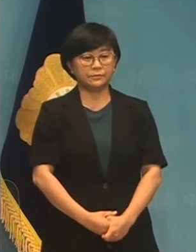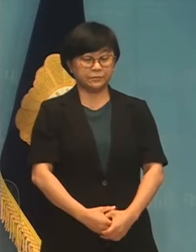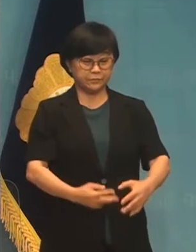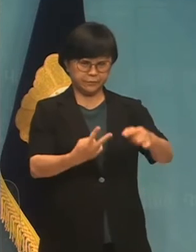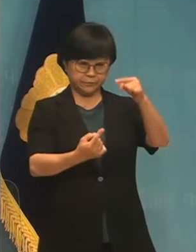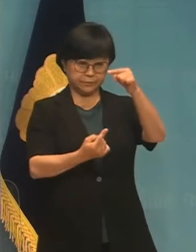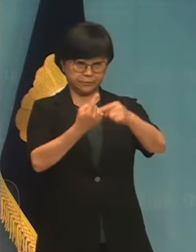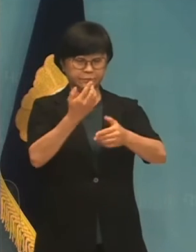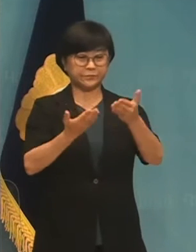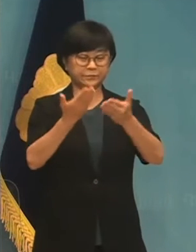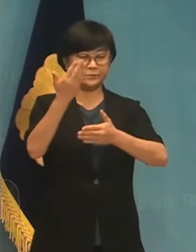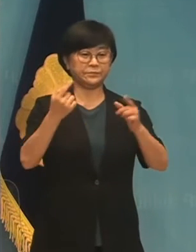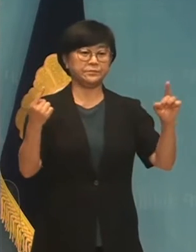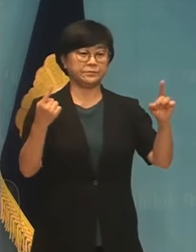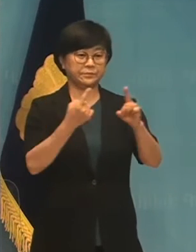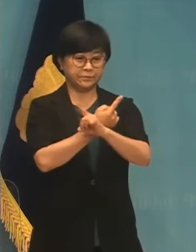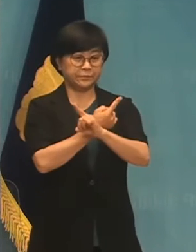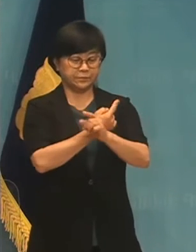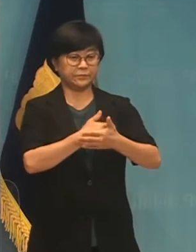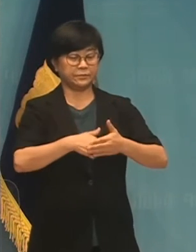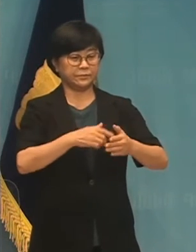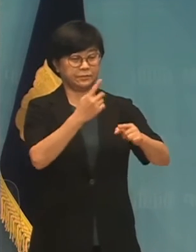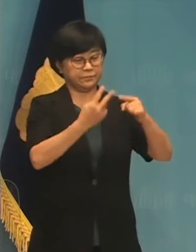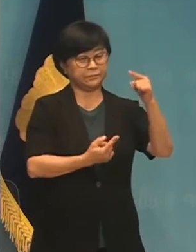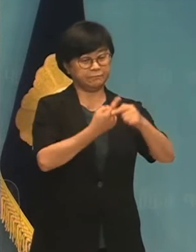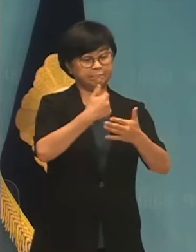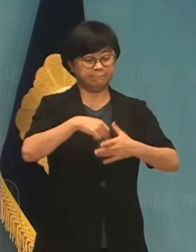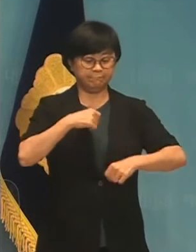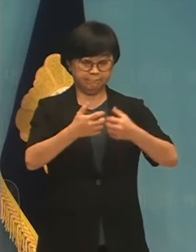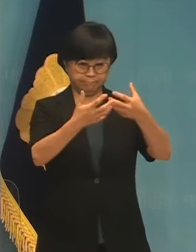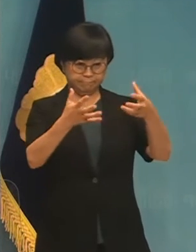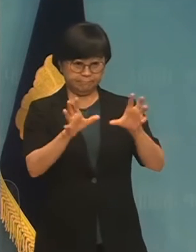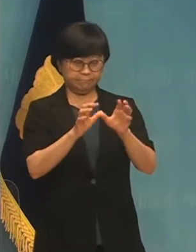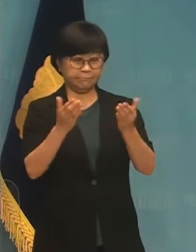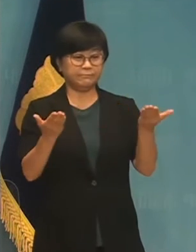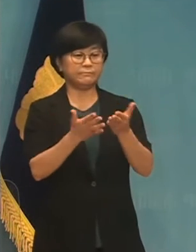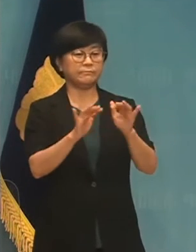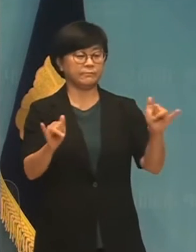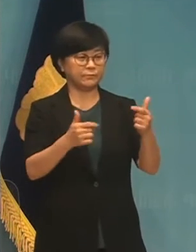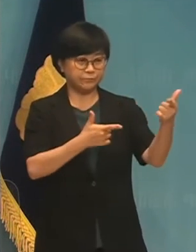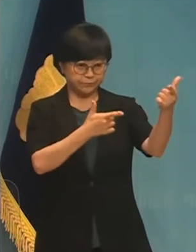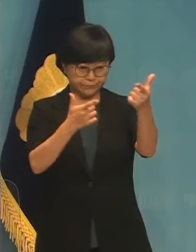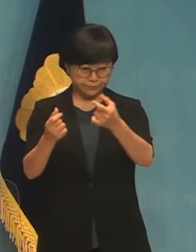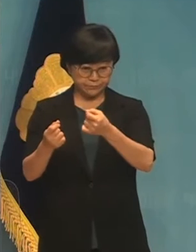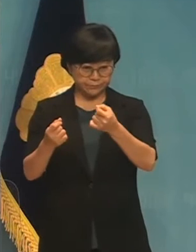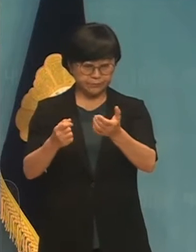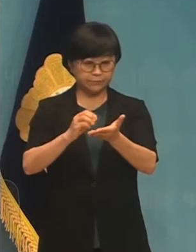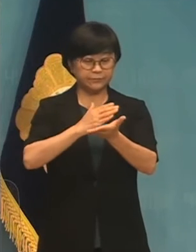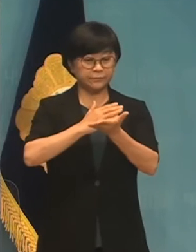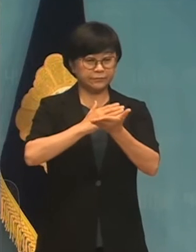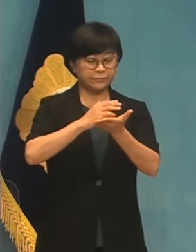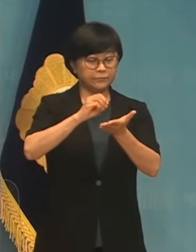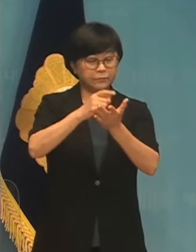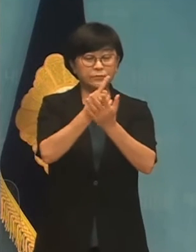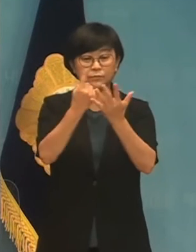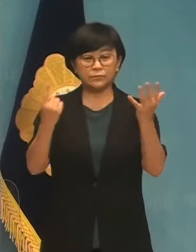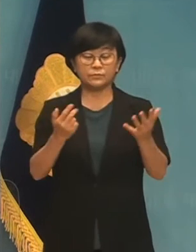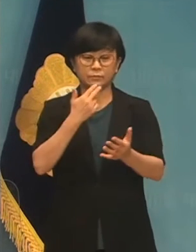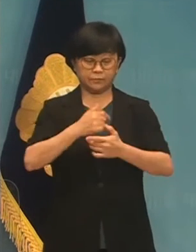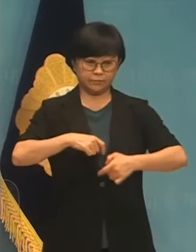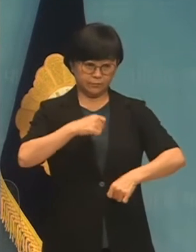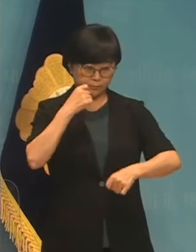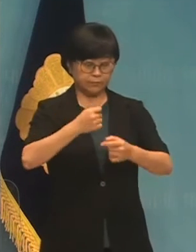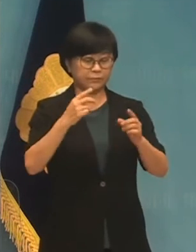절반의 전환은 절반의 정의입니다. 저와 정의당은 일하는 사람 그 누구도 내쳐지지 않도록 정의로운